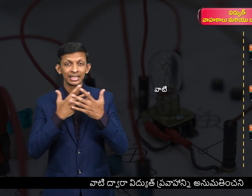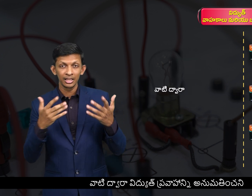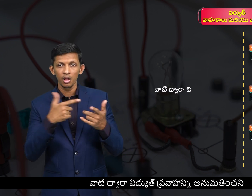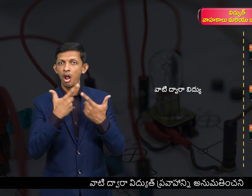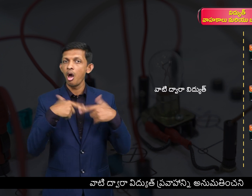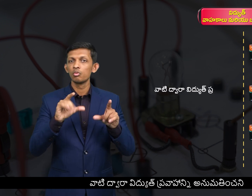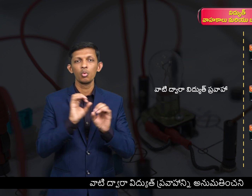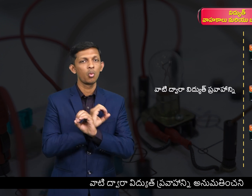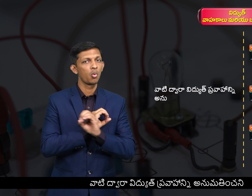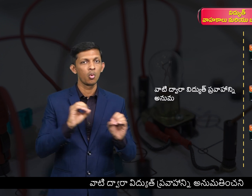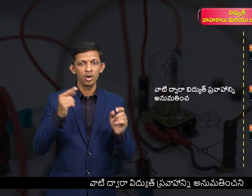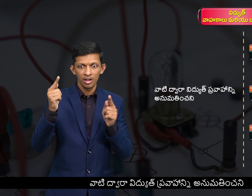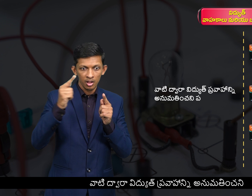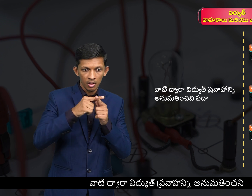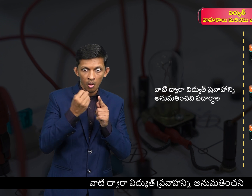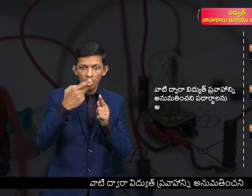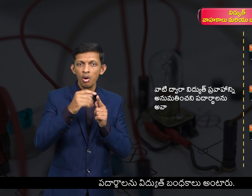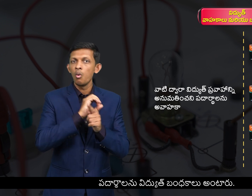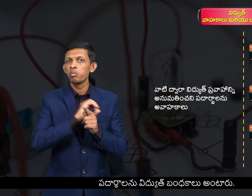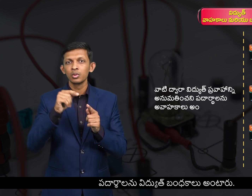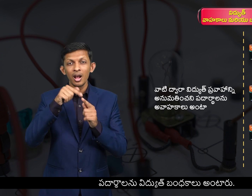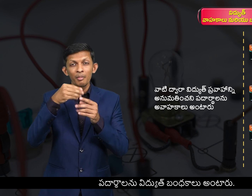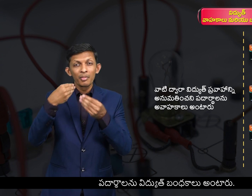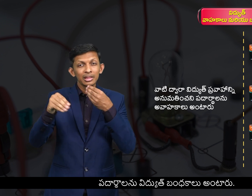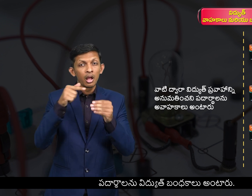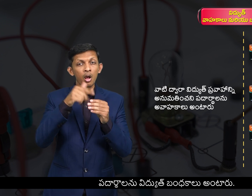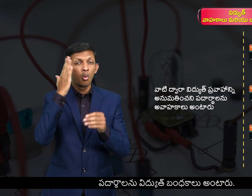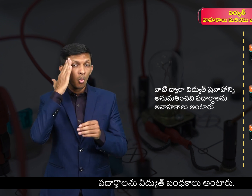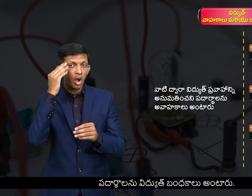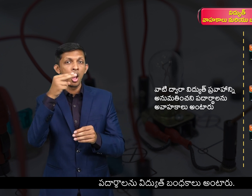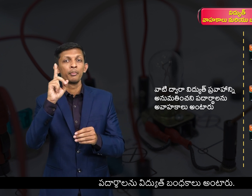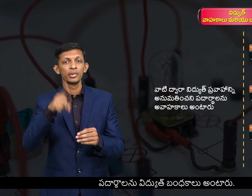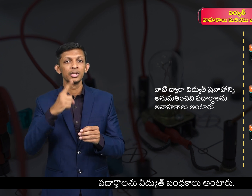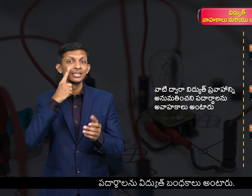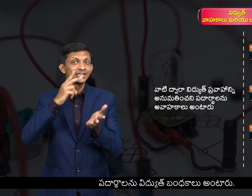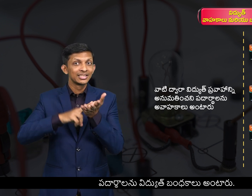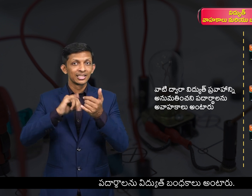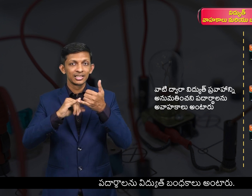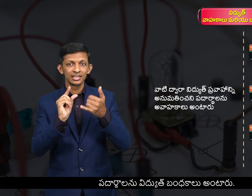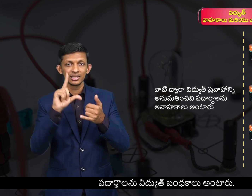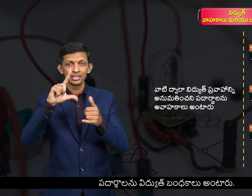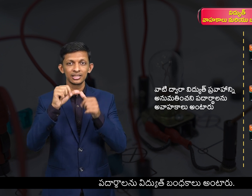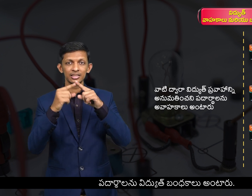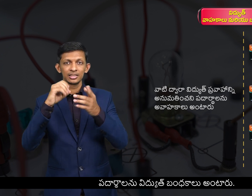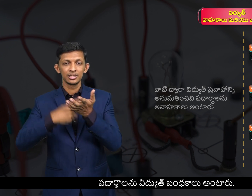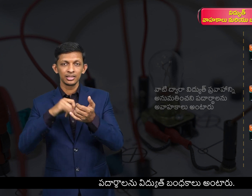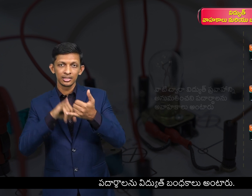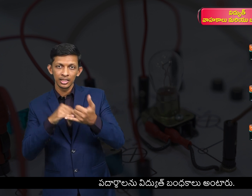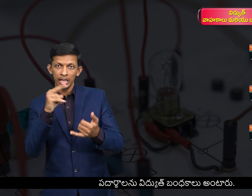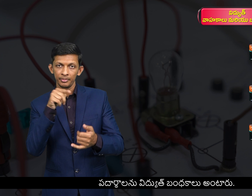వాటి ద్వారా విద్యుత్ ప్రవాహాన్ని అనుమతించని పదార్థాలను విద్యుత్ బంధకాలు అంటారు.